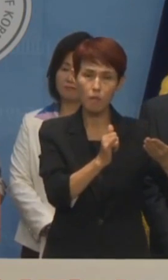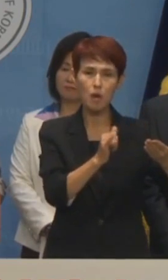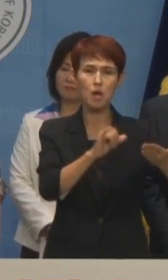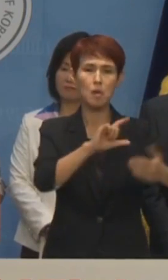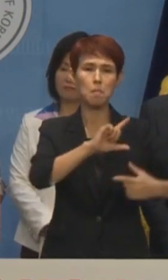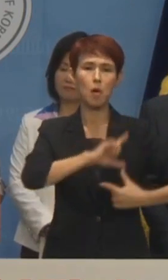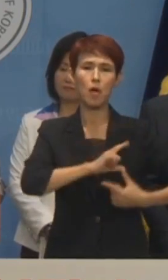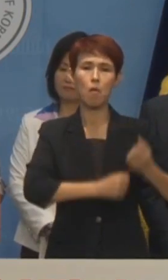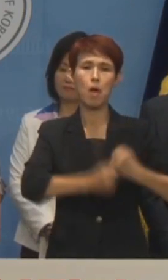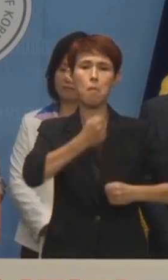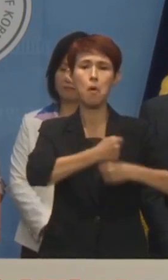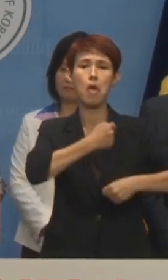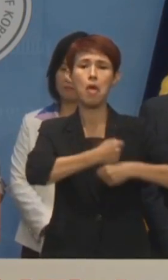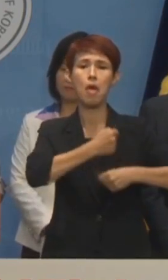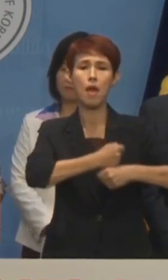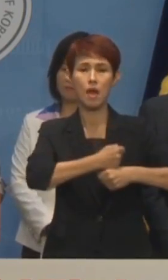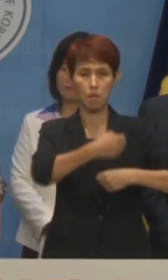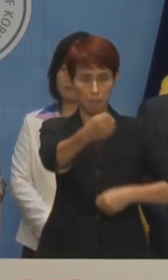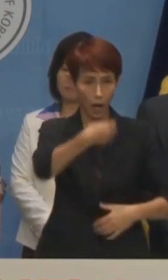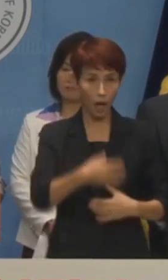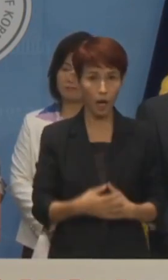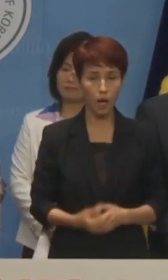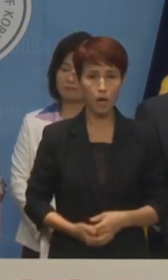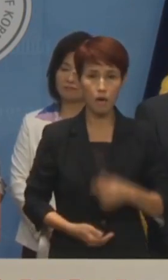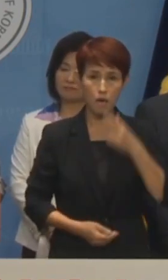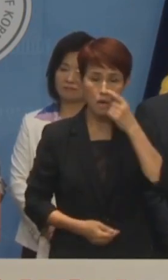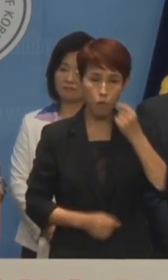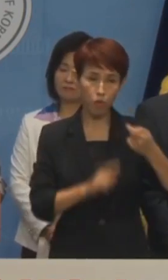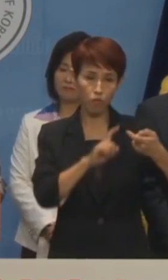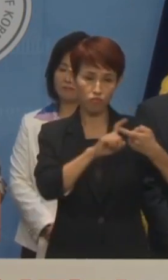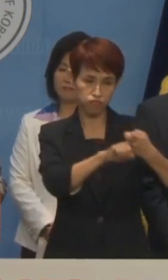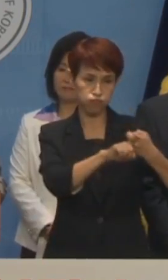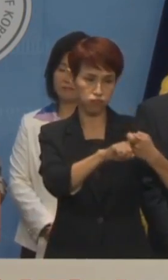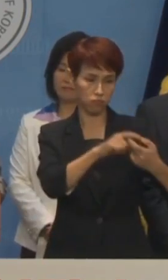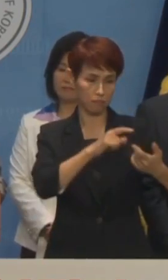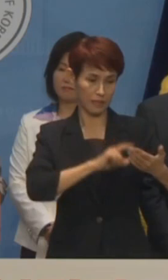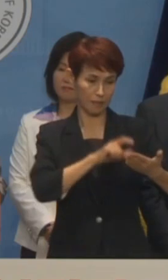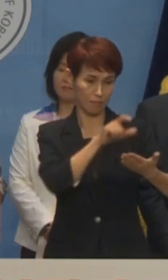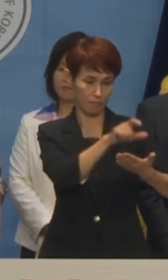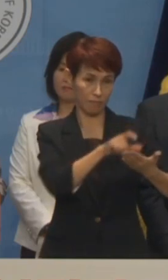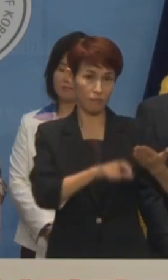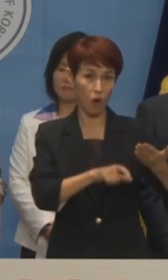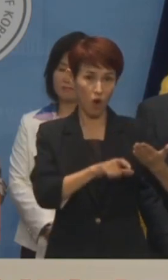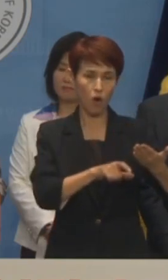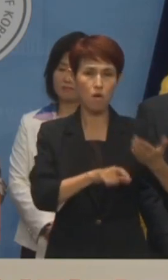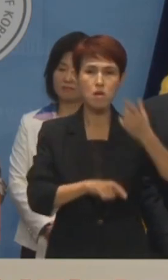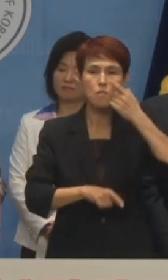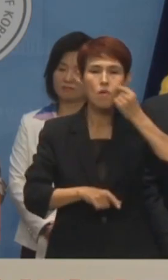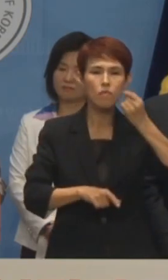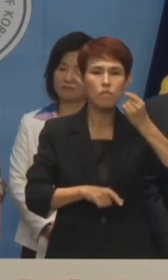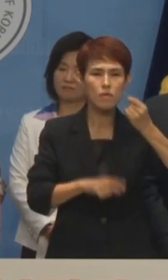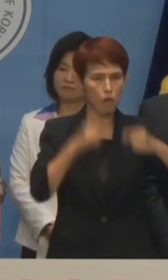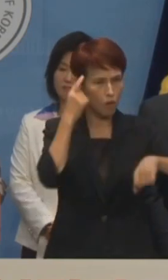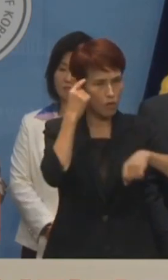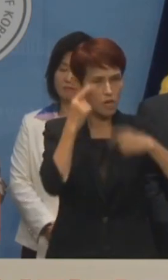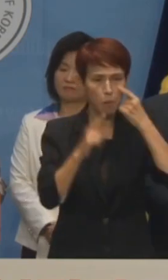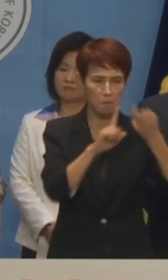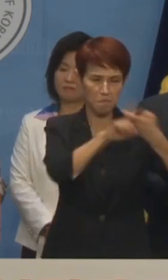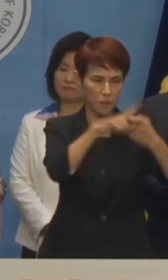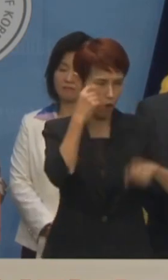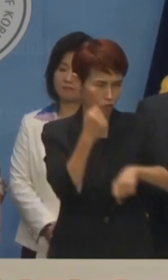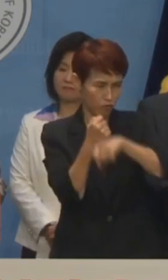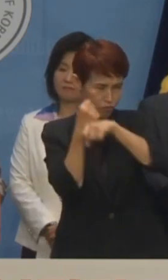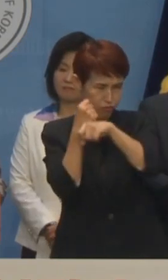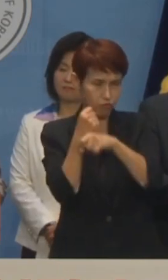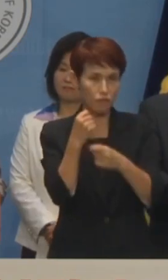명예회복을 운운하였습니다. 친일 인명사전은 친일파 연구의 선구자이신 임종국